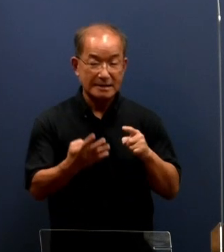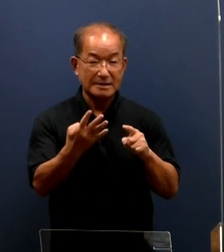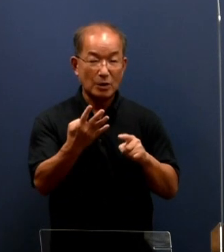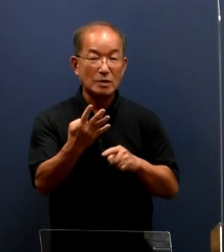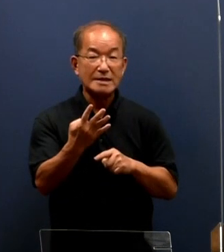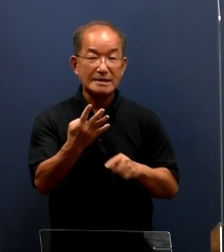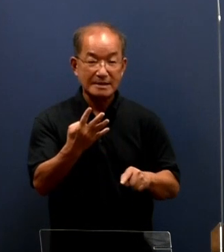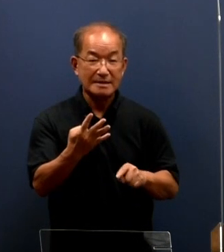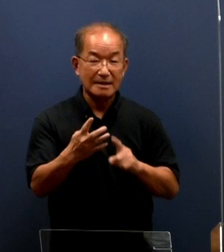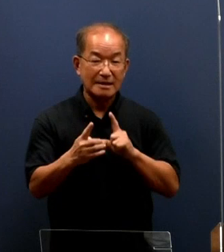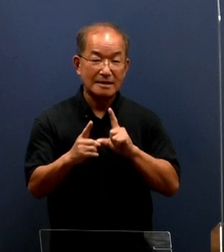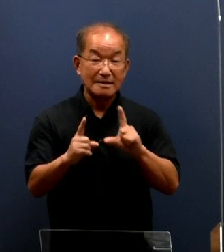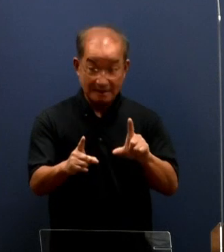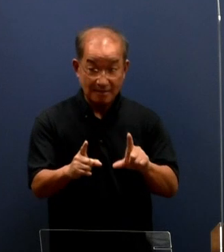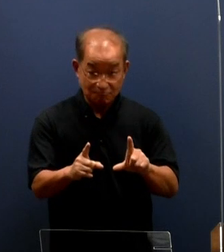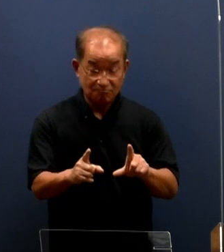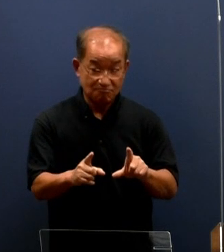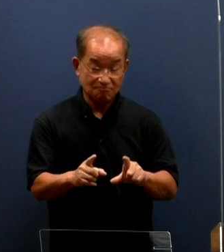じゃない。